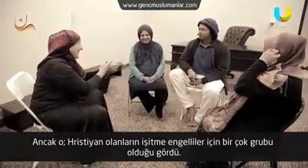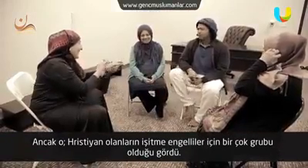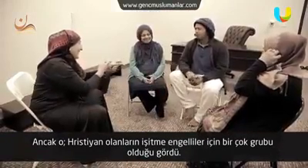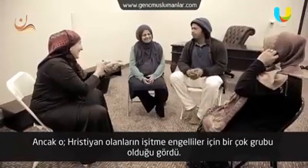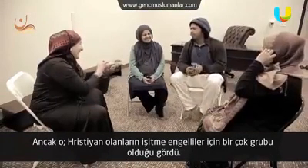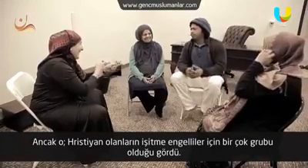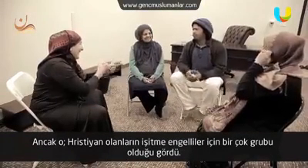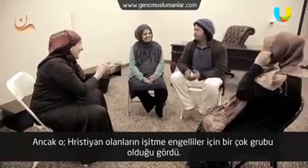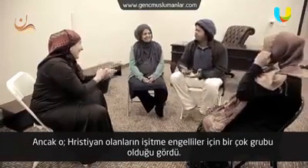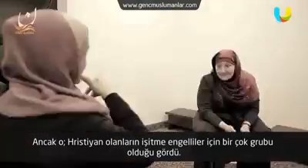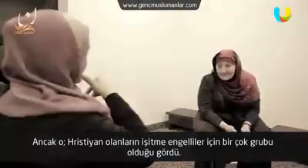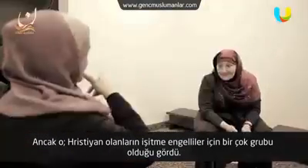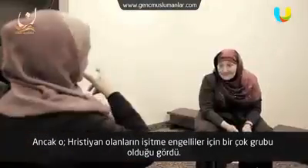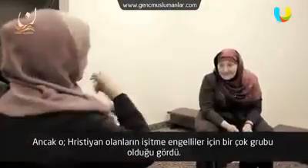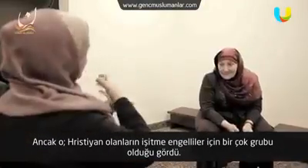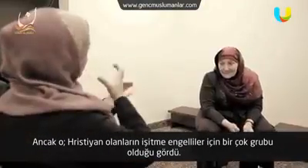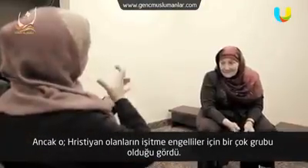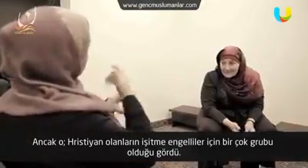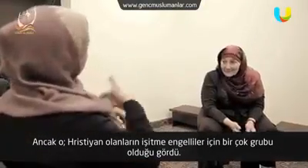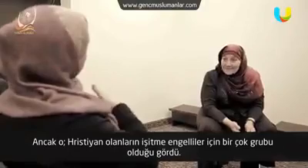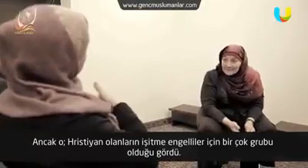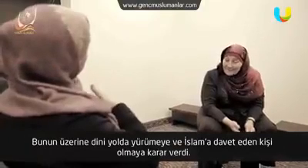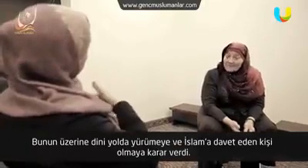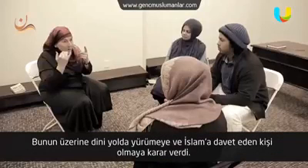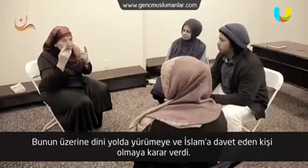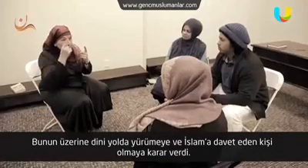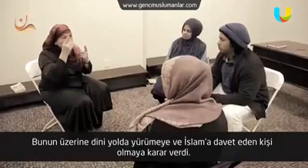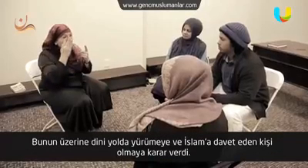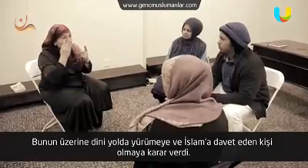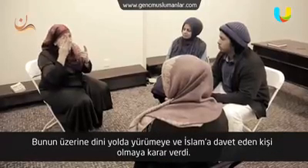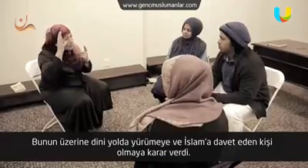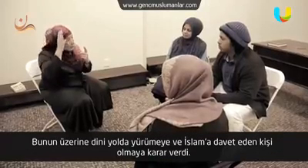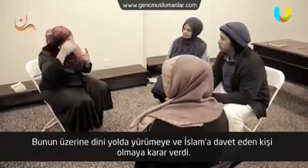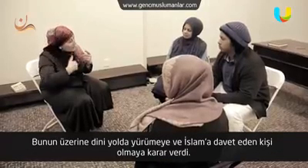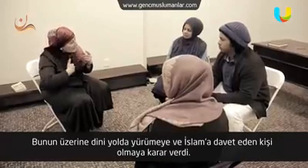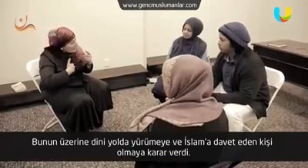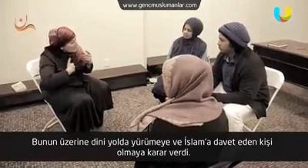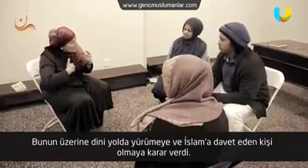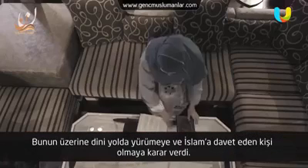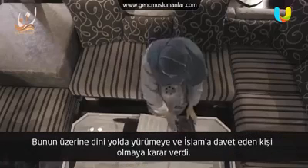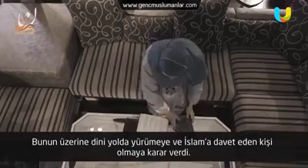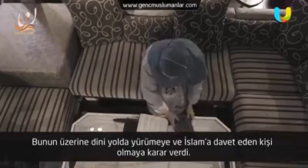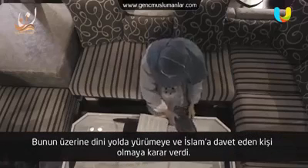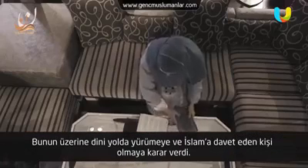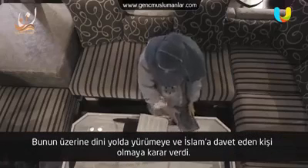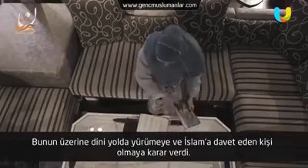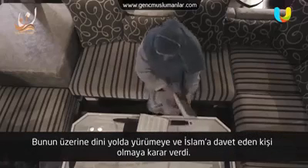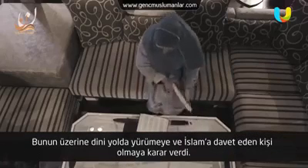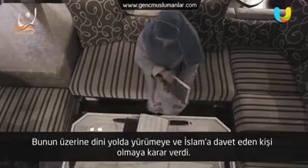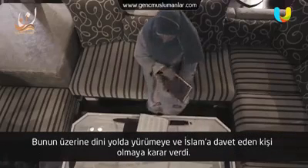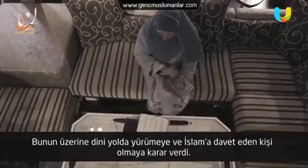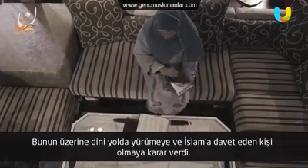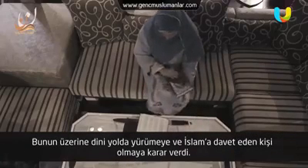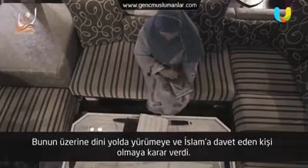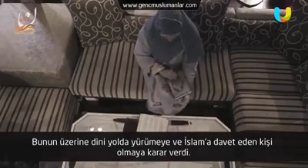بتحول العديد من فئة الصم للمسيحية، فقررت الالتزام بنهج الدين وأن تكون داعية